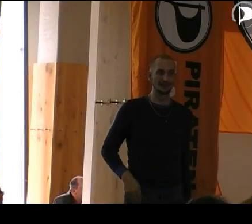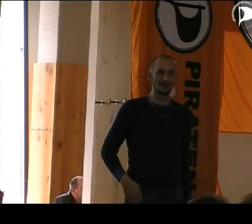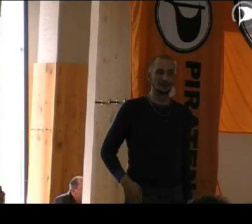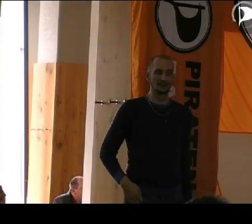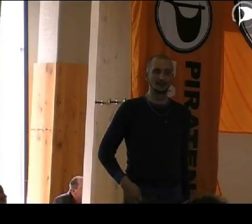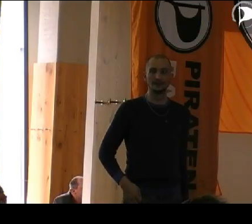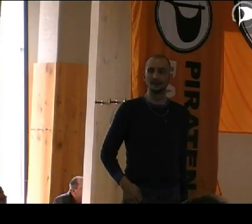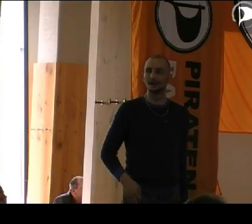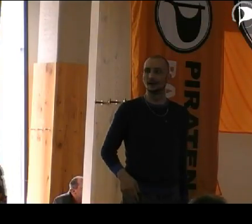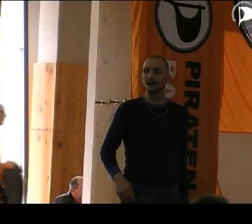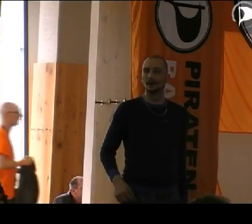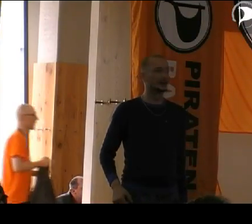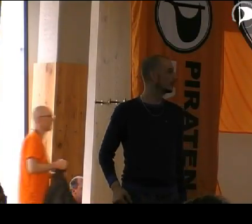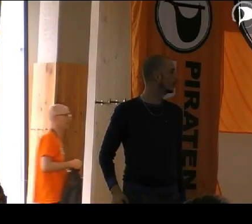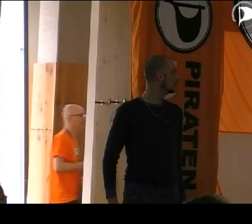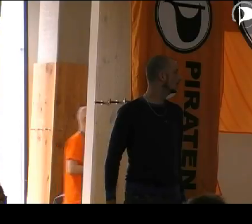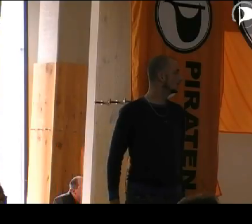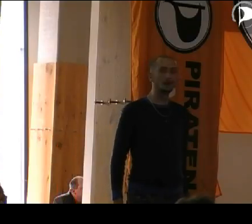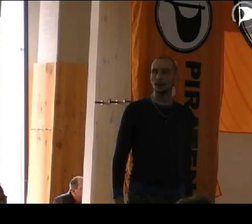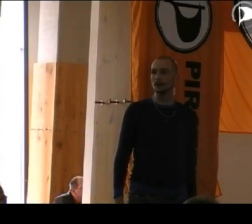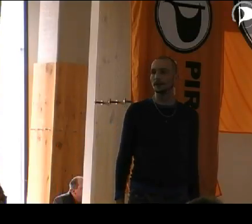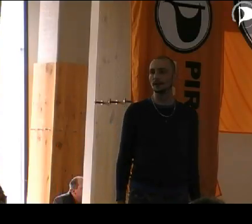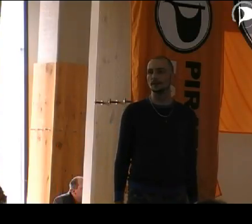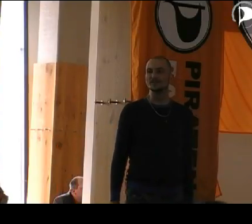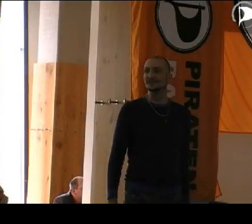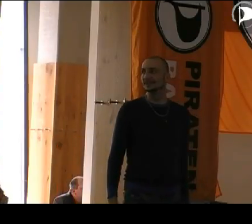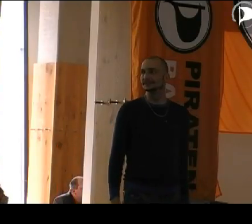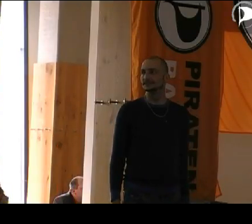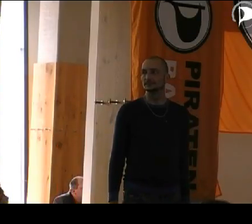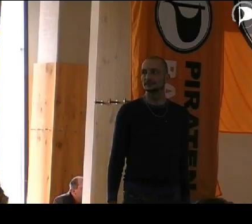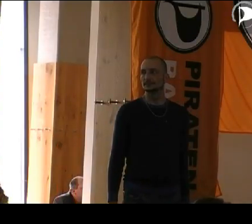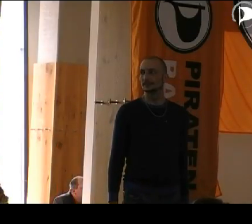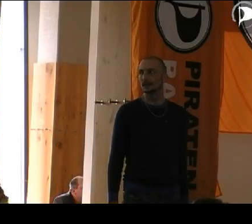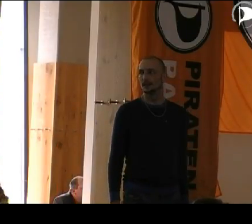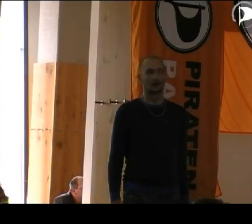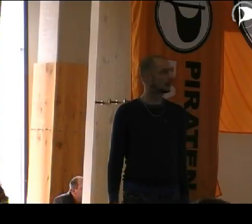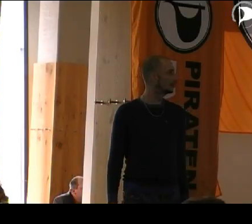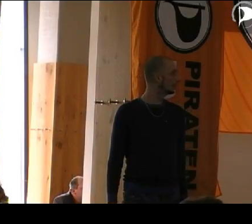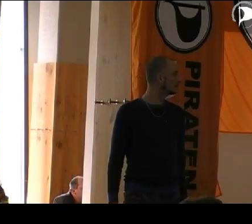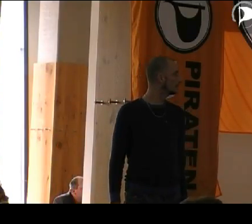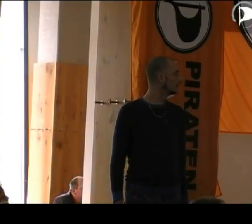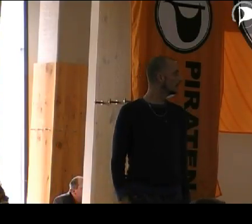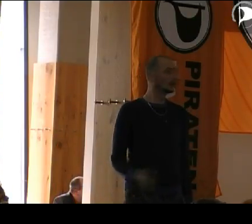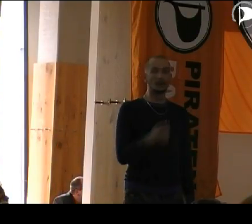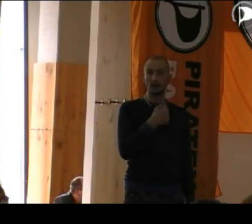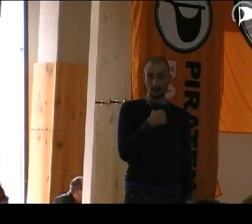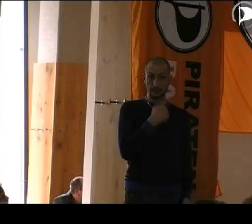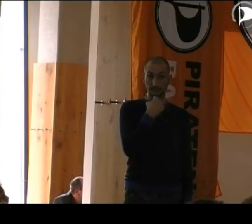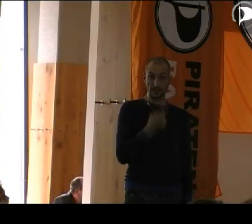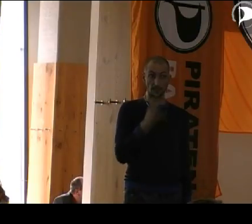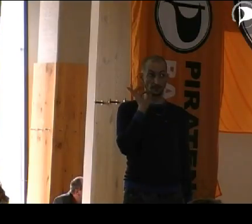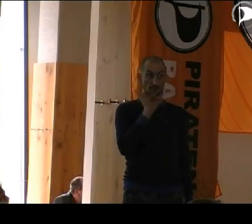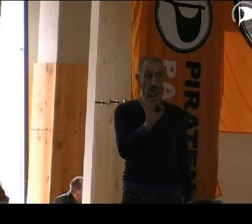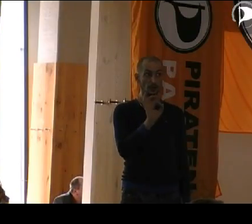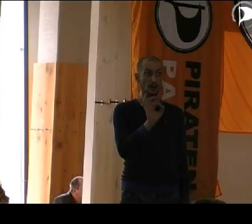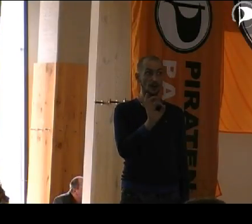ok willst du gott ist für mainz ich würde dafür plädieren für